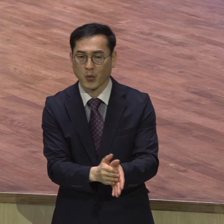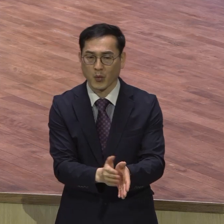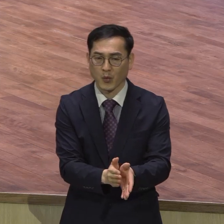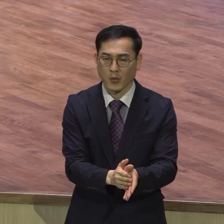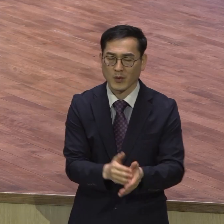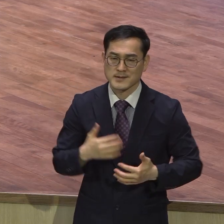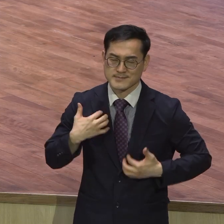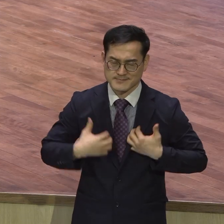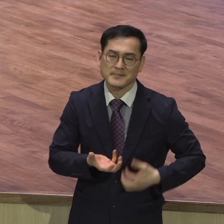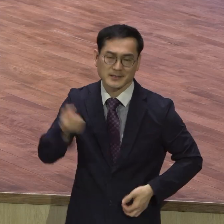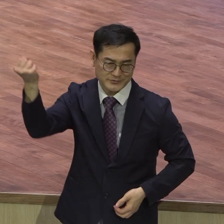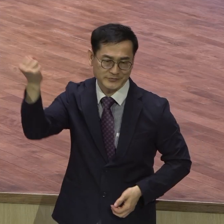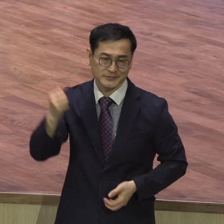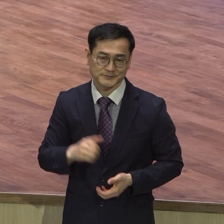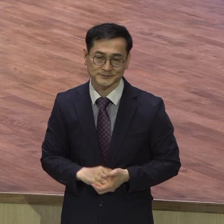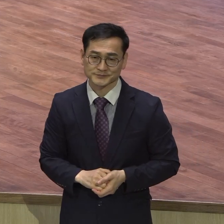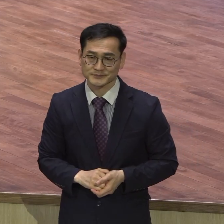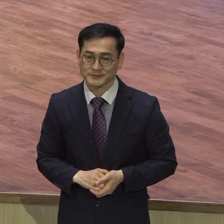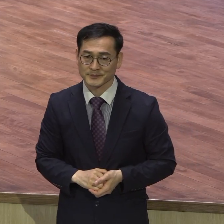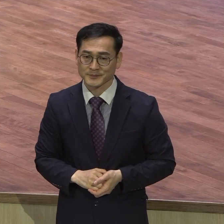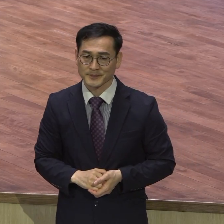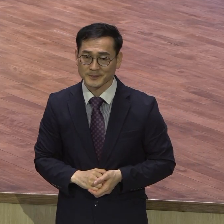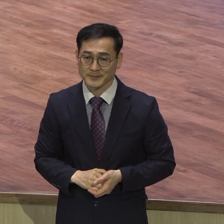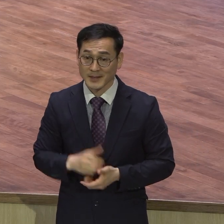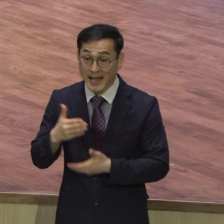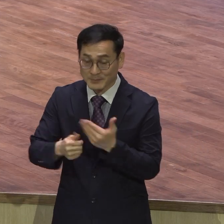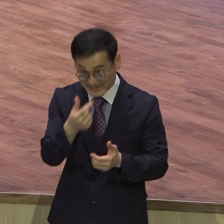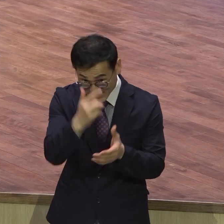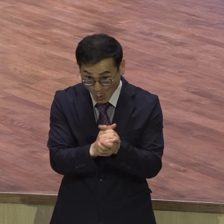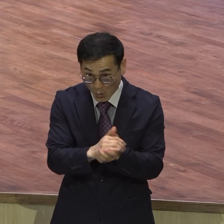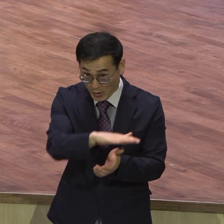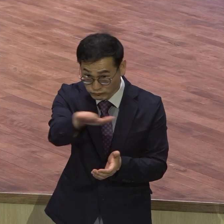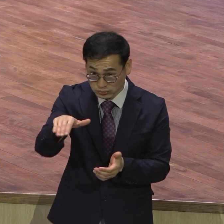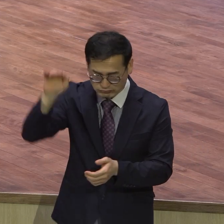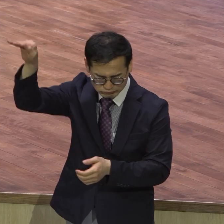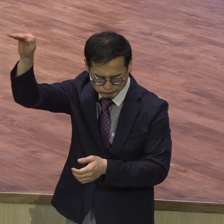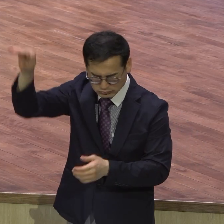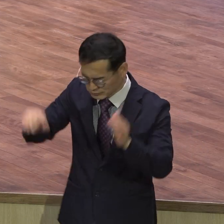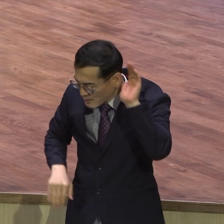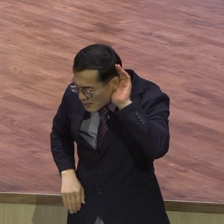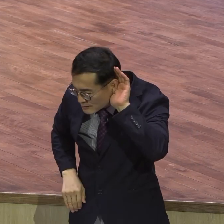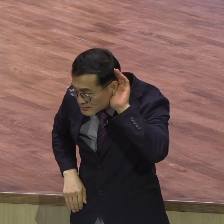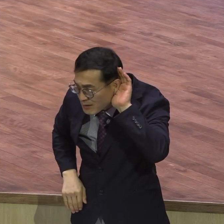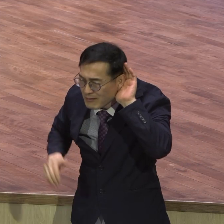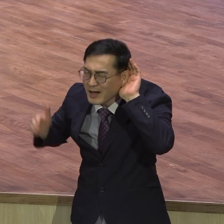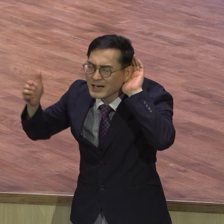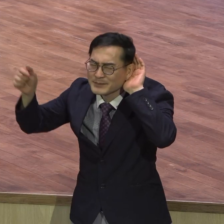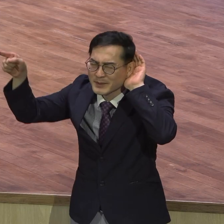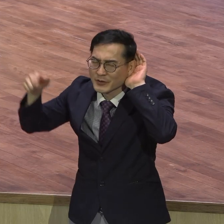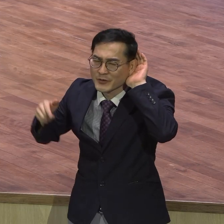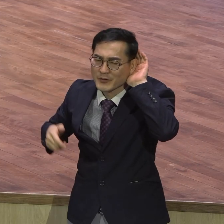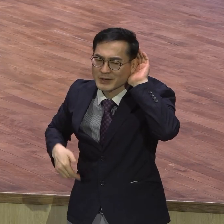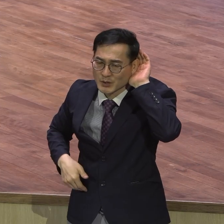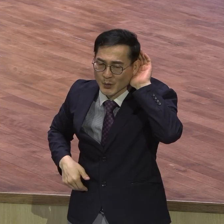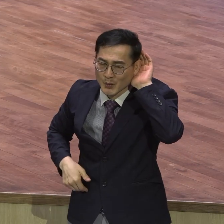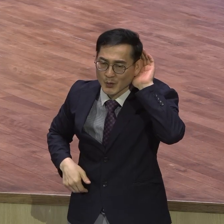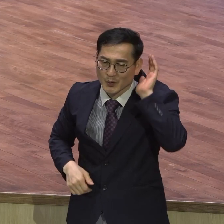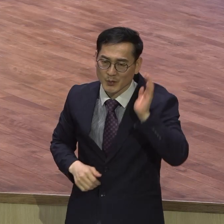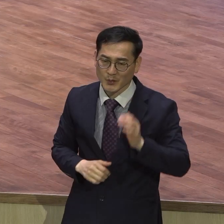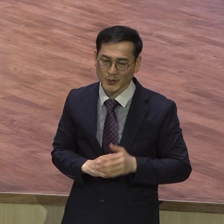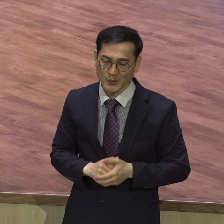하나님께서 다 기도를 들으신단 말이에요. 여러분이 기도를 들으시면서 목회자를 위해서 우선적으로